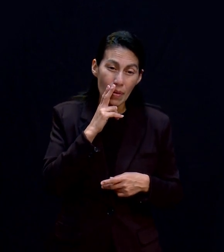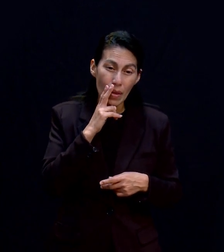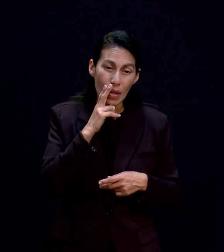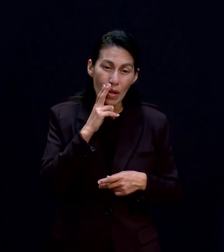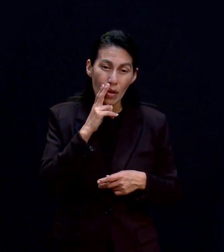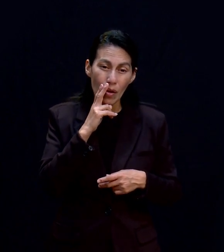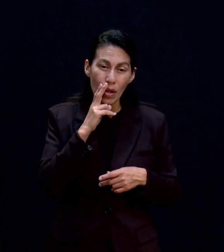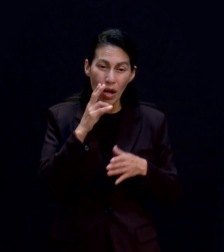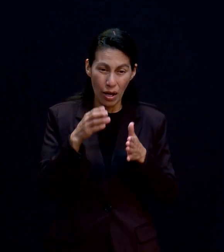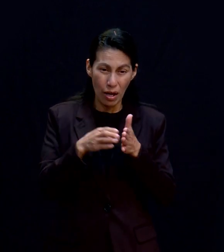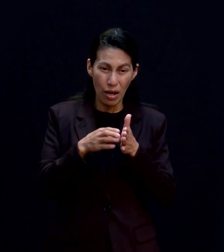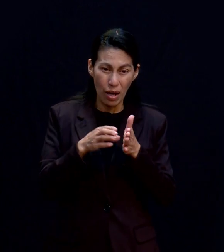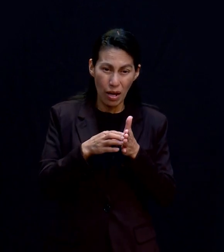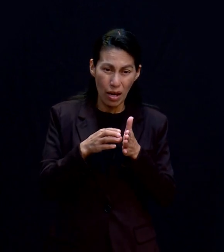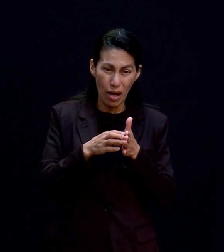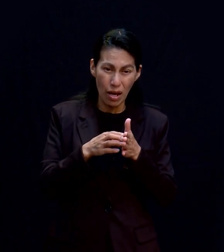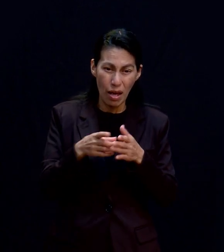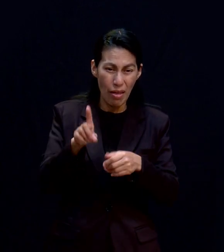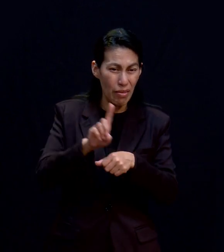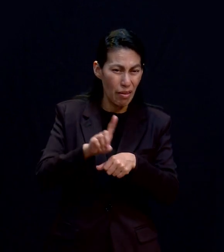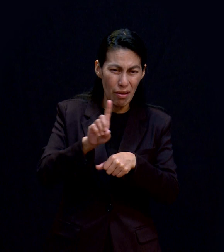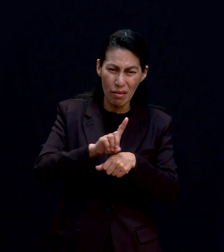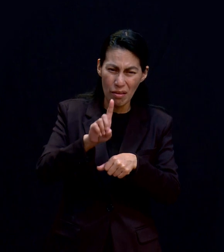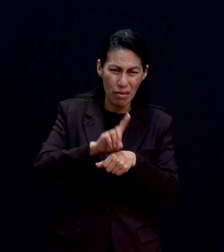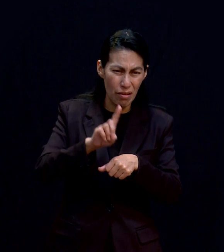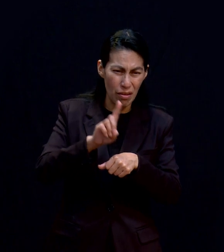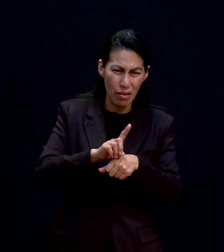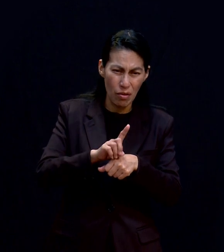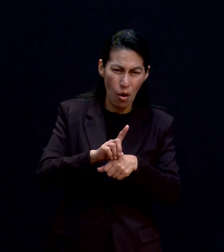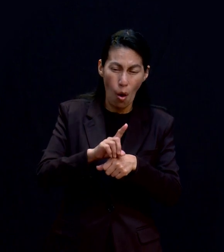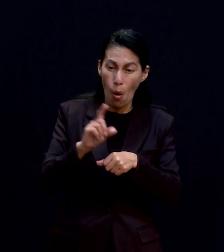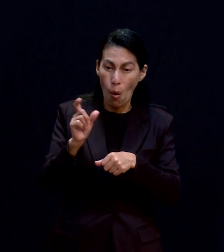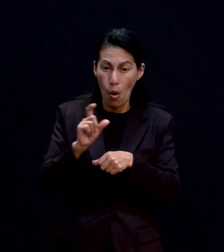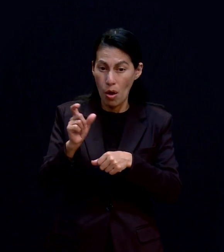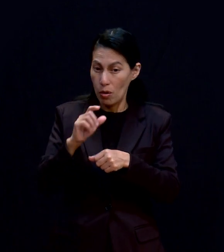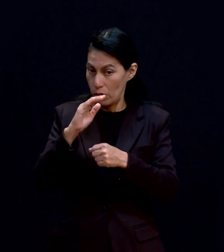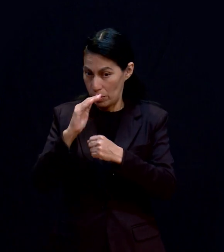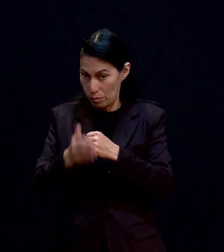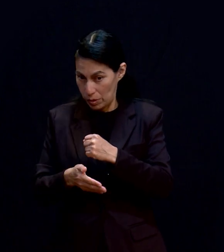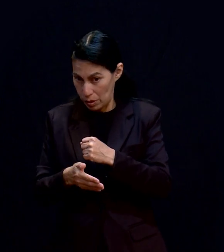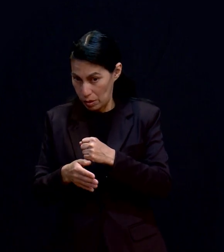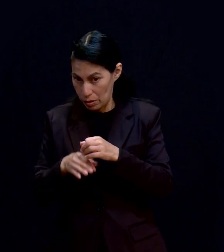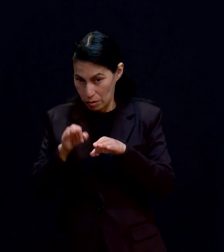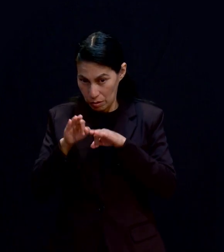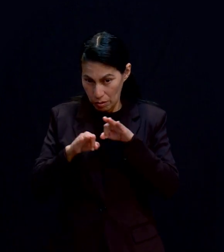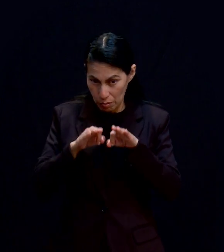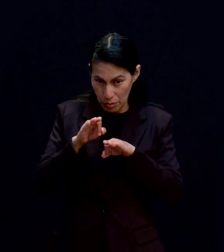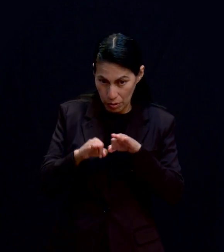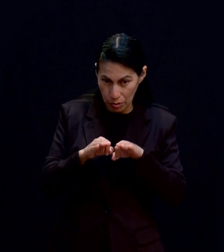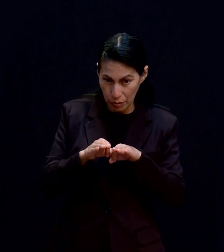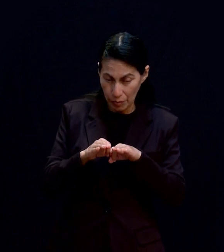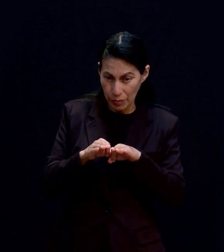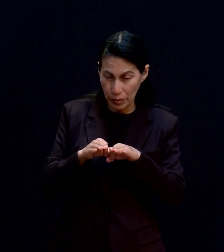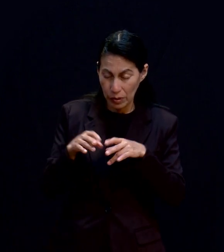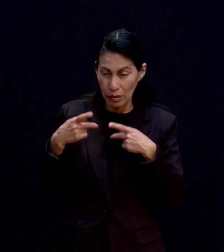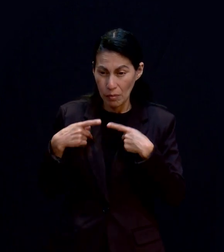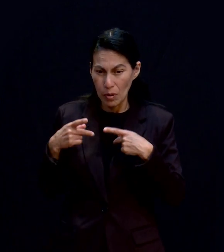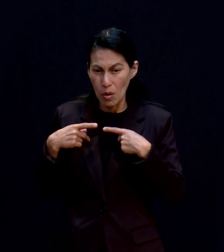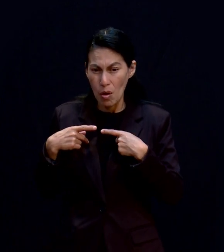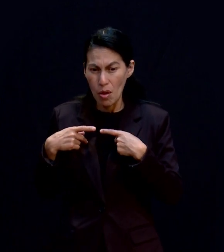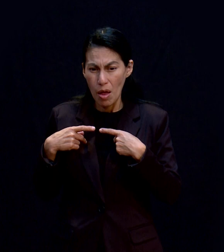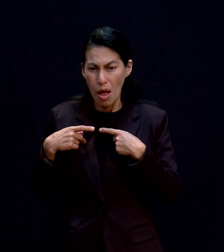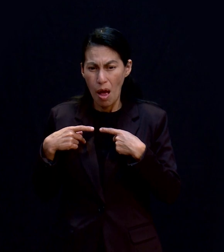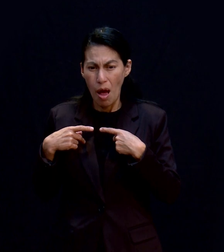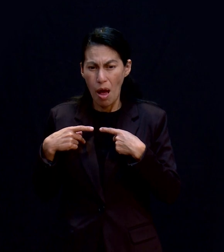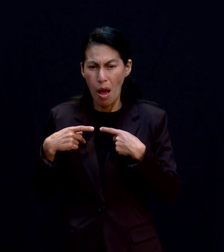cajetilla de cigarros diaria cuando sale de esta clínica el señor sale en